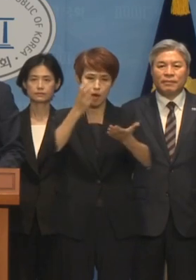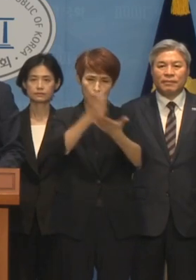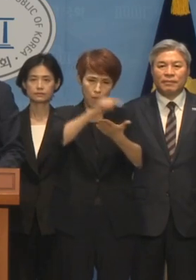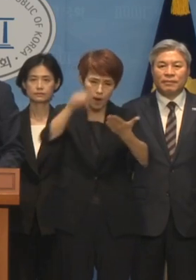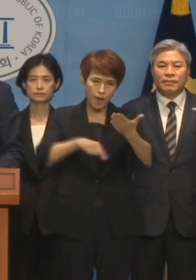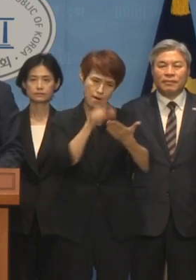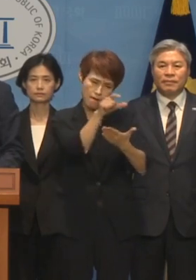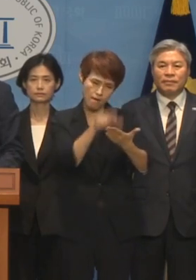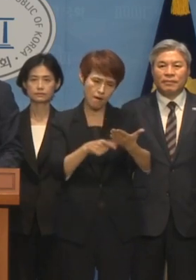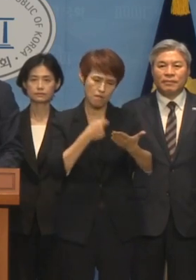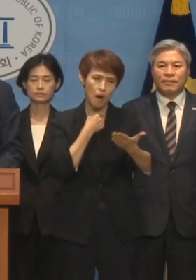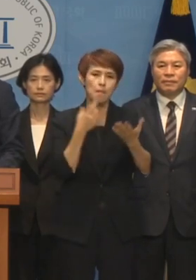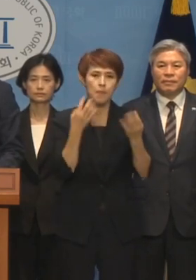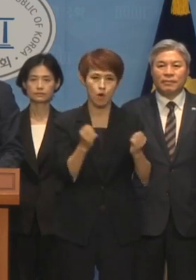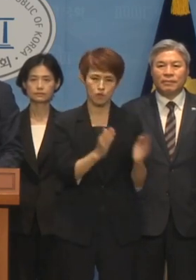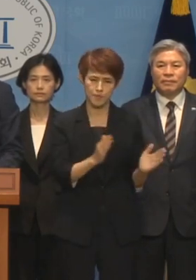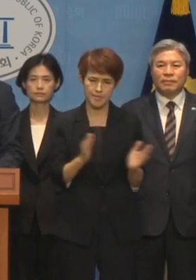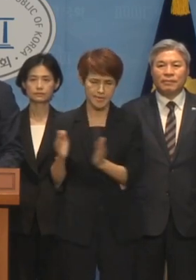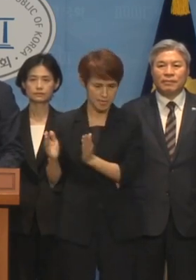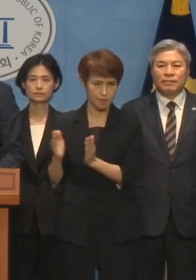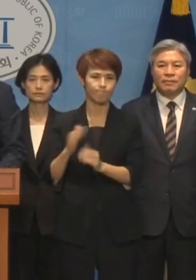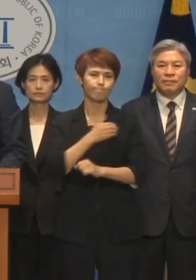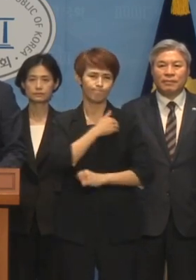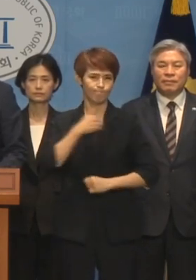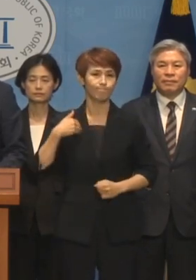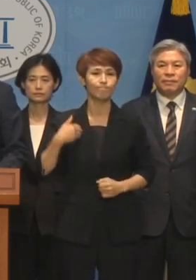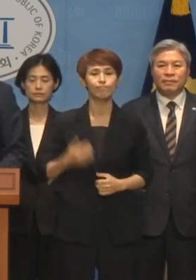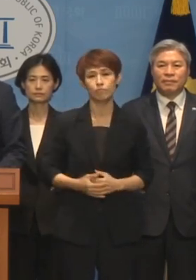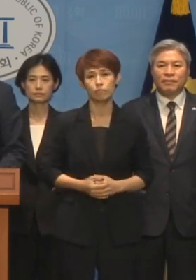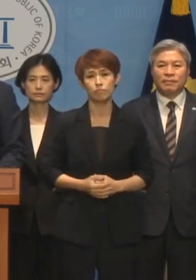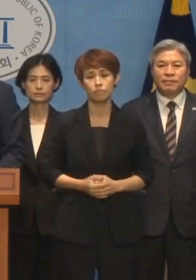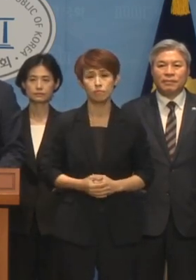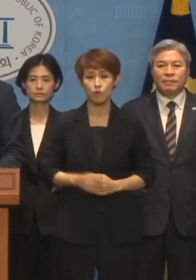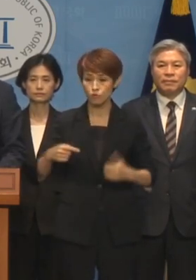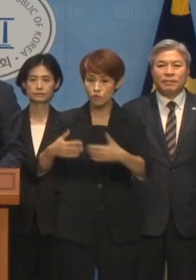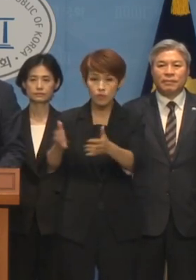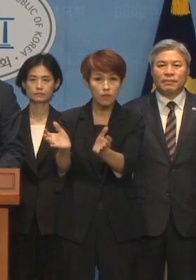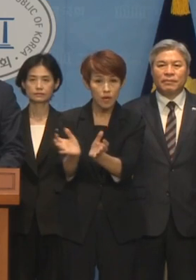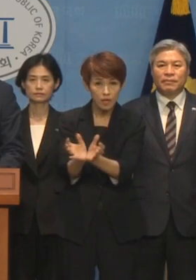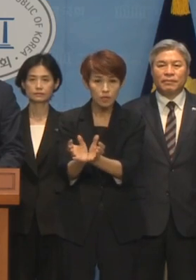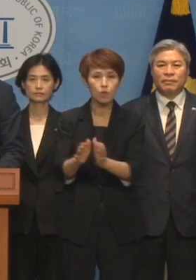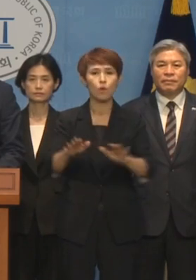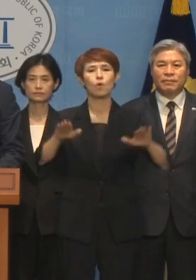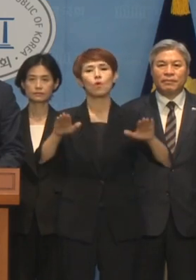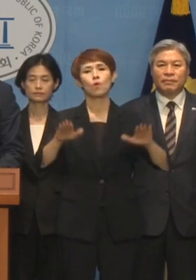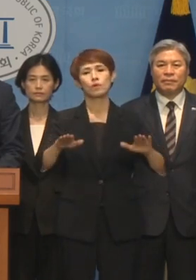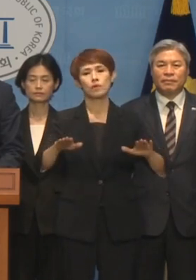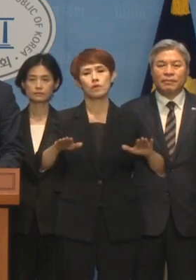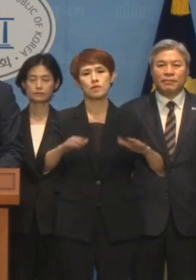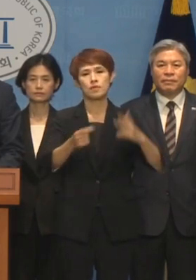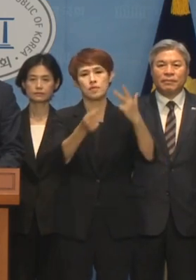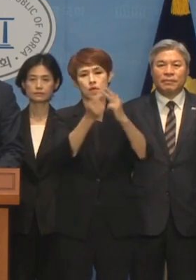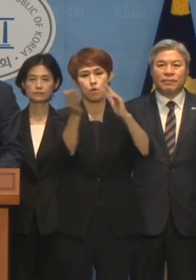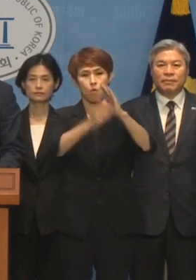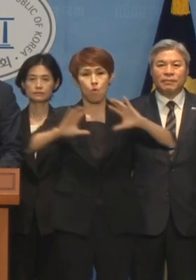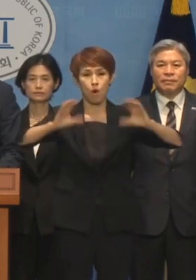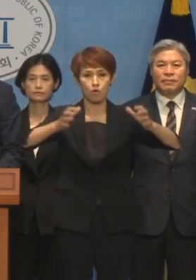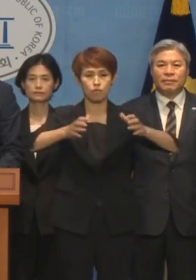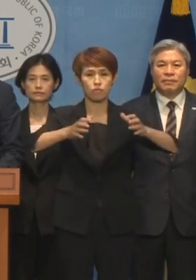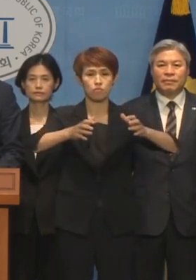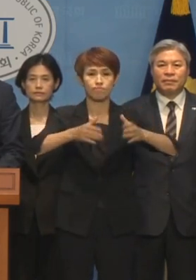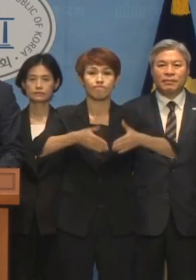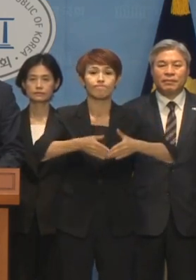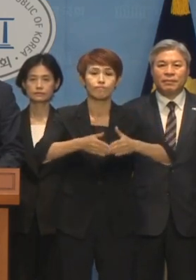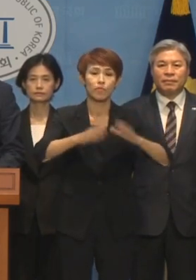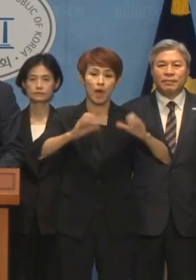많고 준비도 충분히 했습니다. 그러나 조국혁신당은 오늘 제7공화국 개헌에